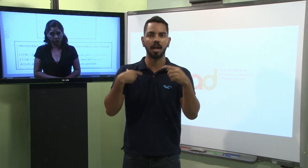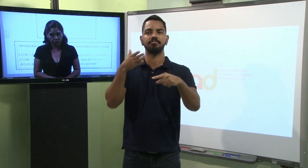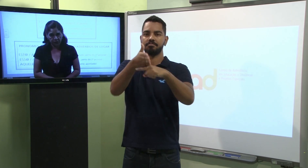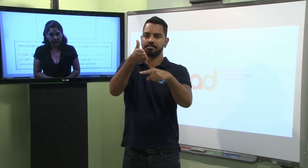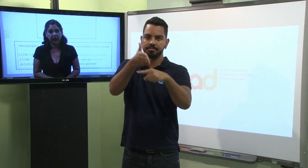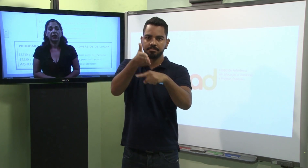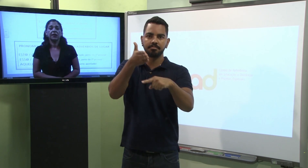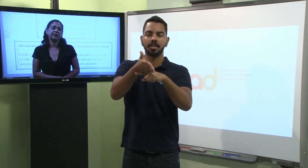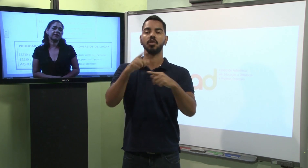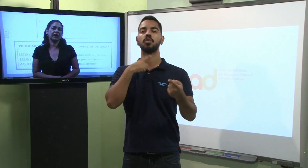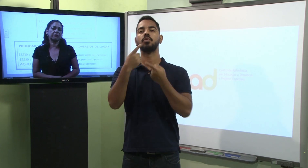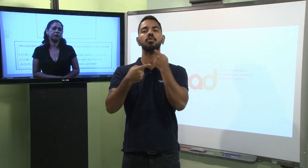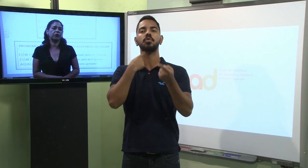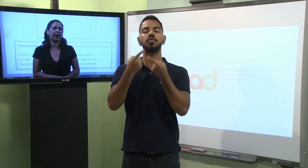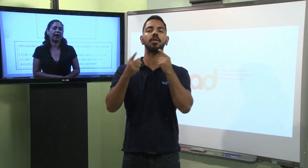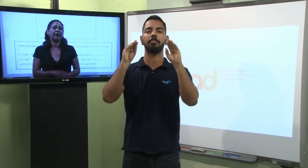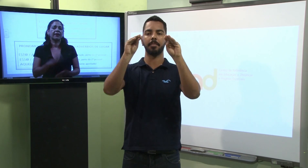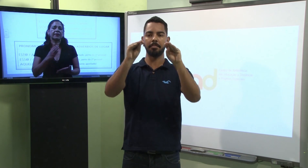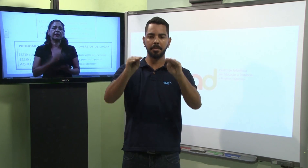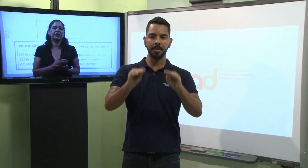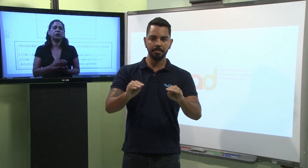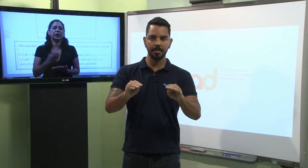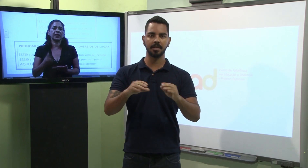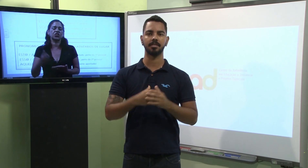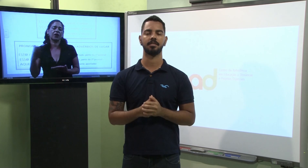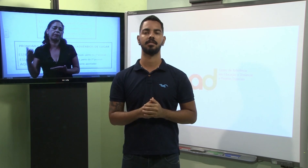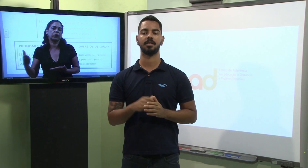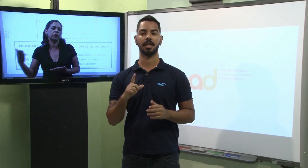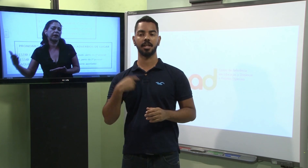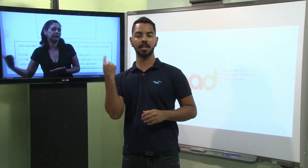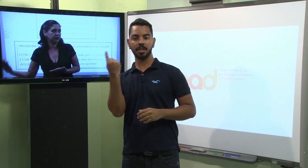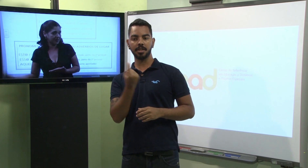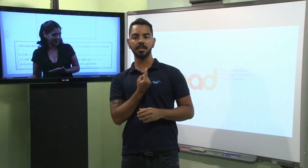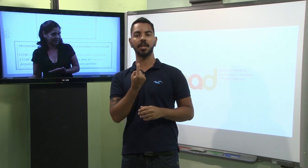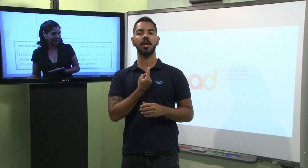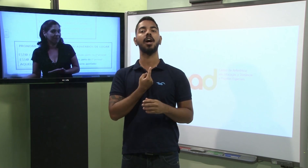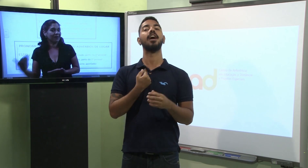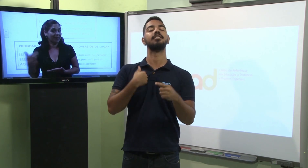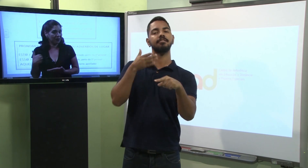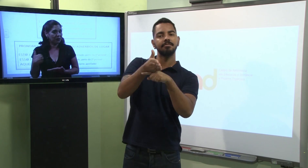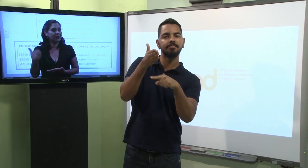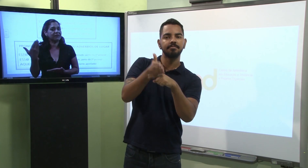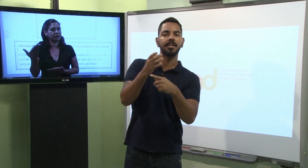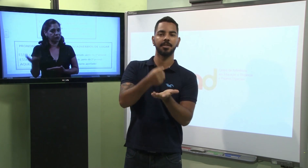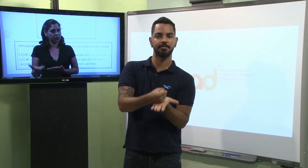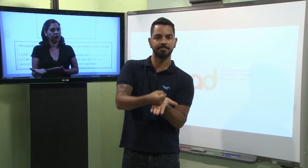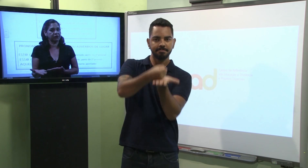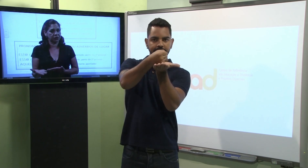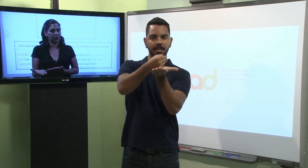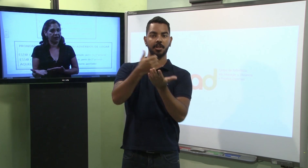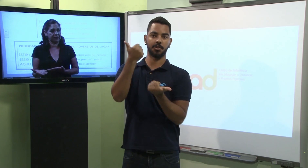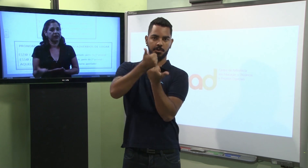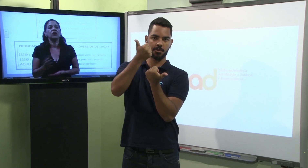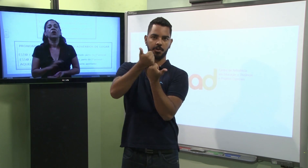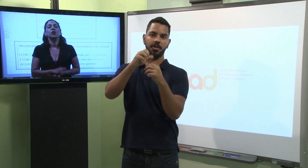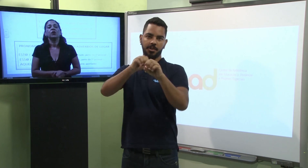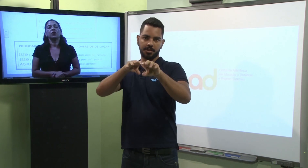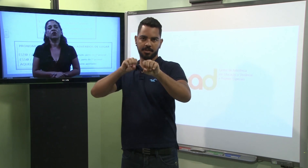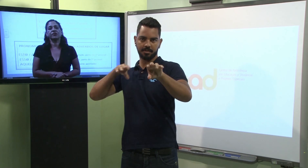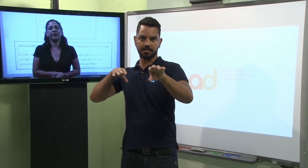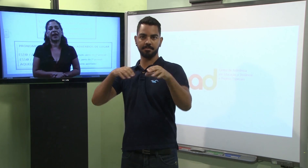postando as suas dúvidas, que estaremos por lá dando este apoio para vocês, eu e seus tutores